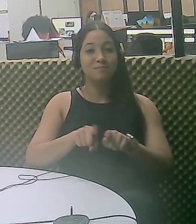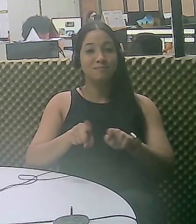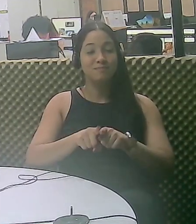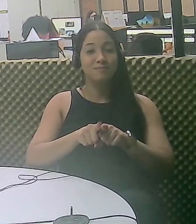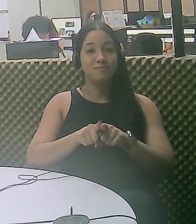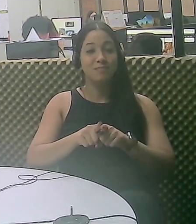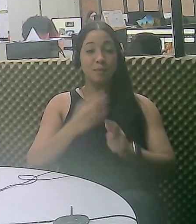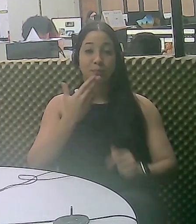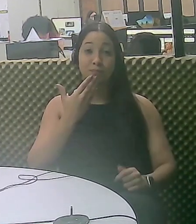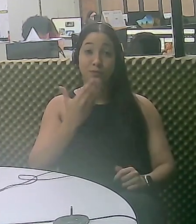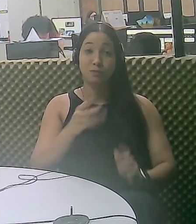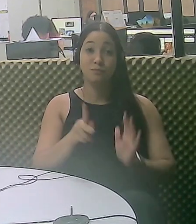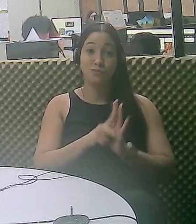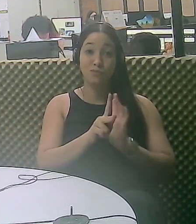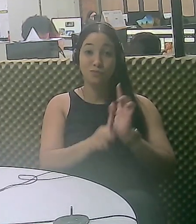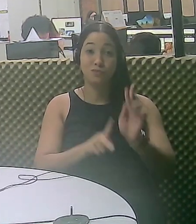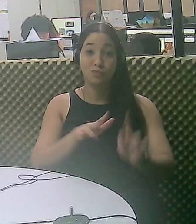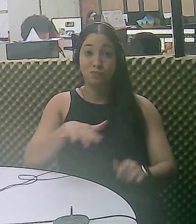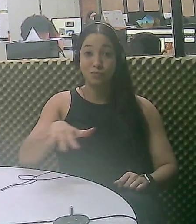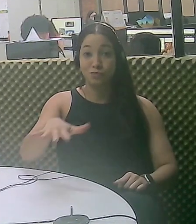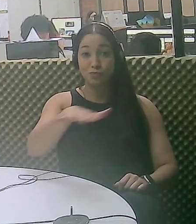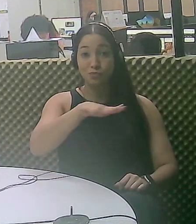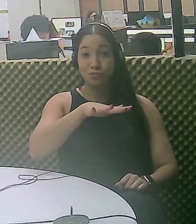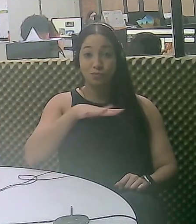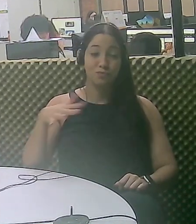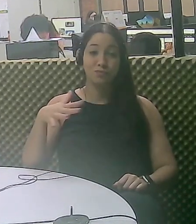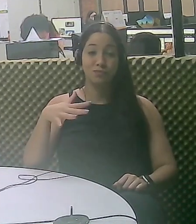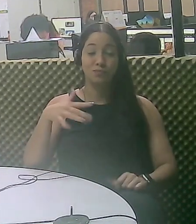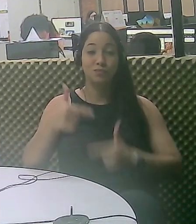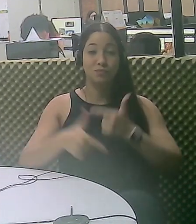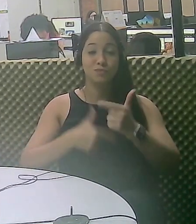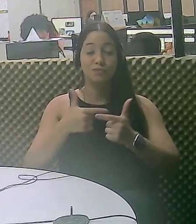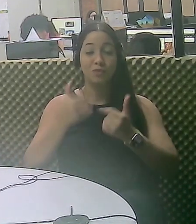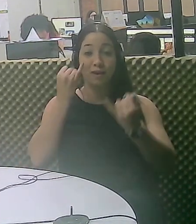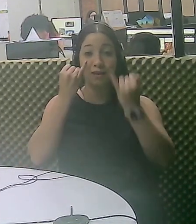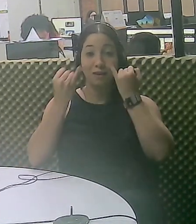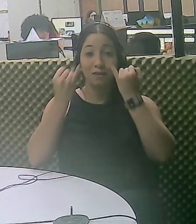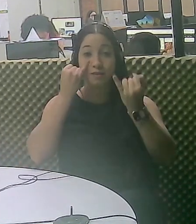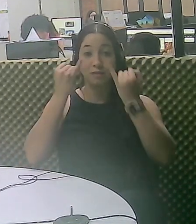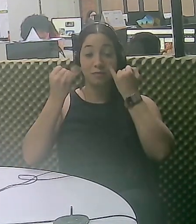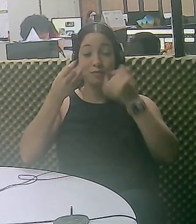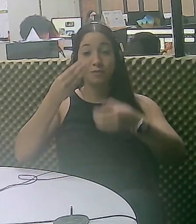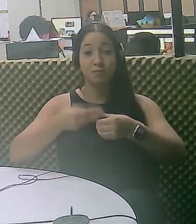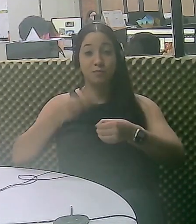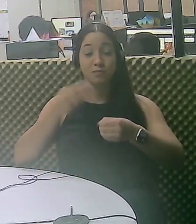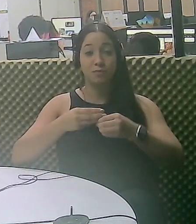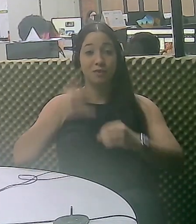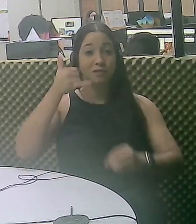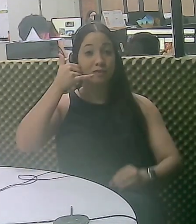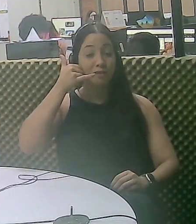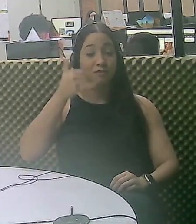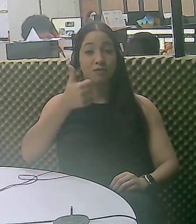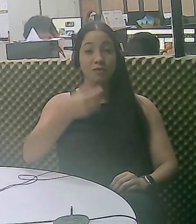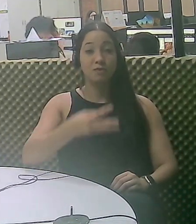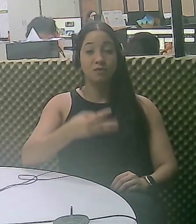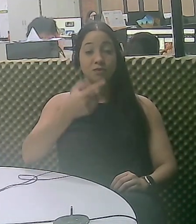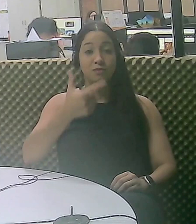de solicitações feitas pelos usuários por meio do Serviço de Informação Municipal, pelo telefone